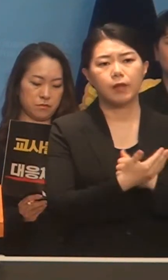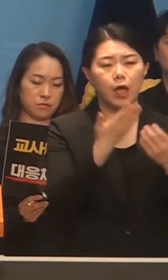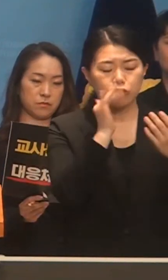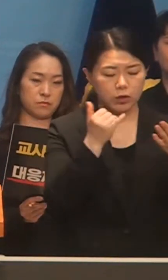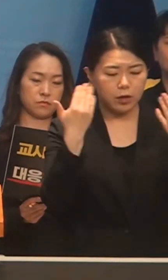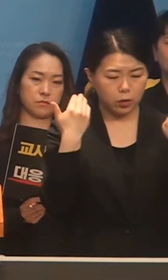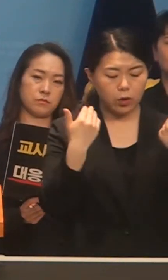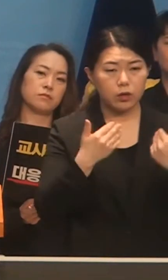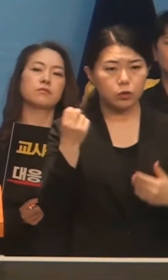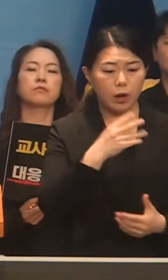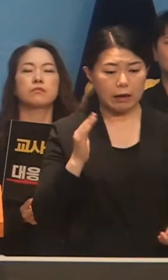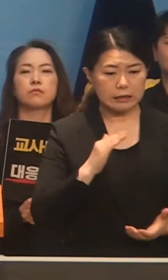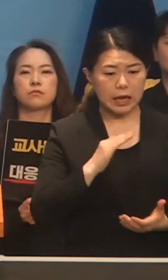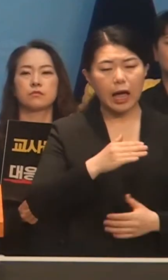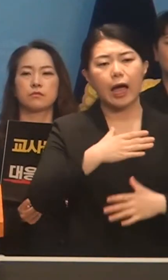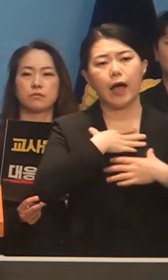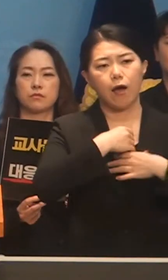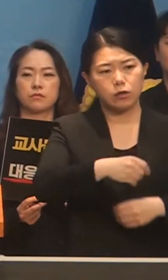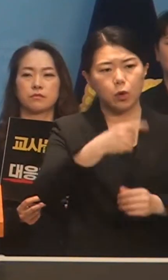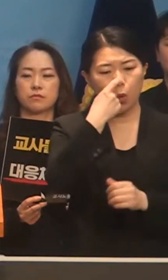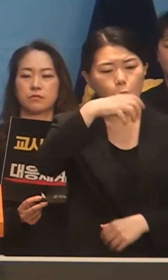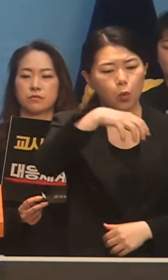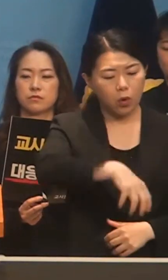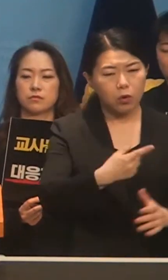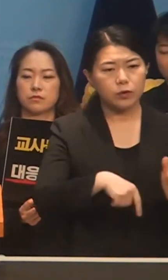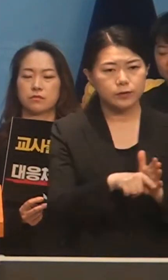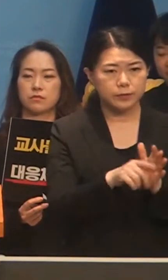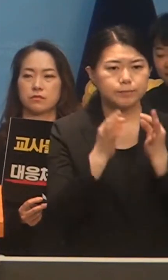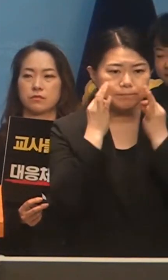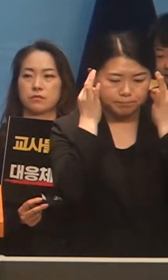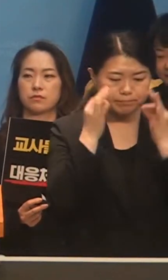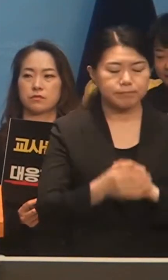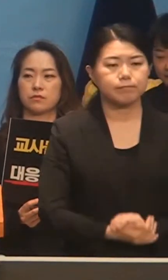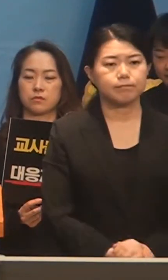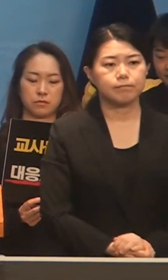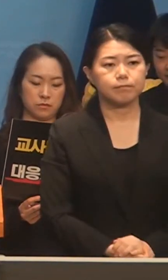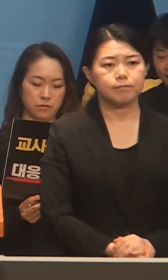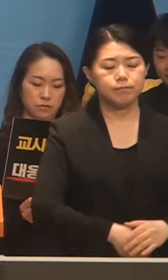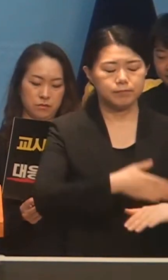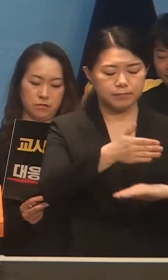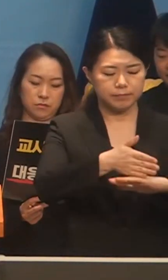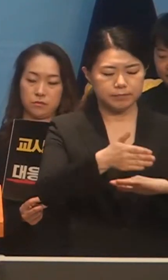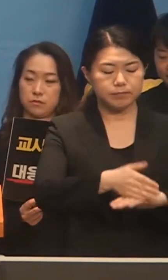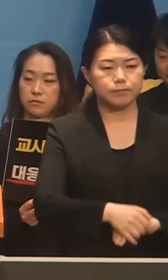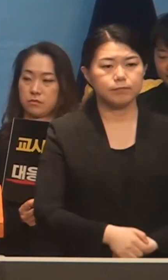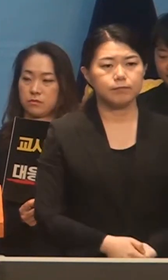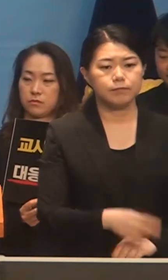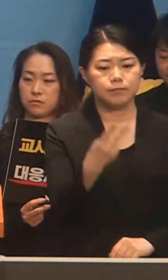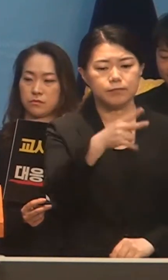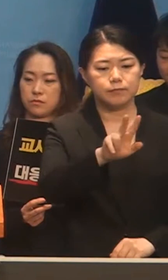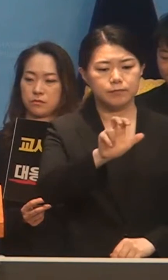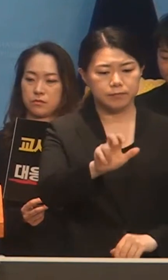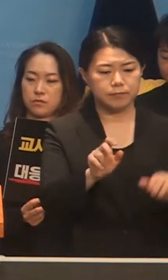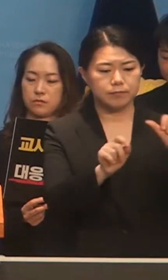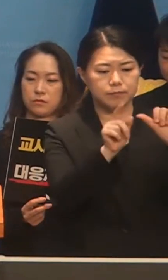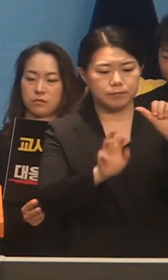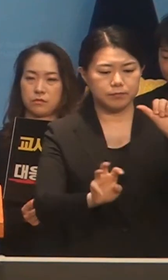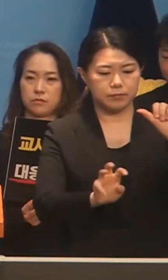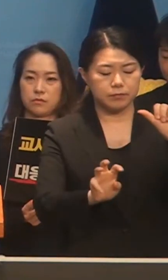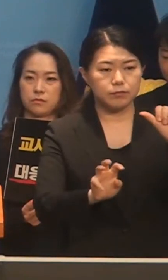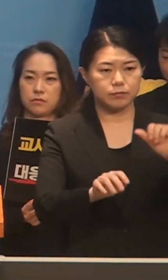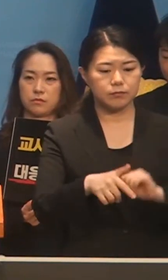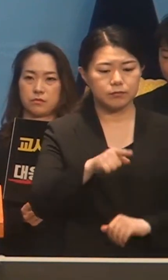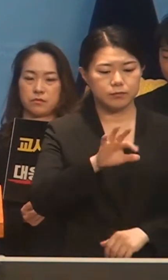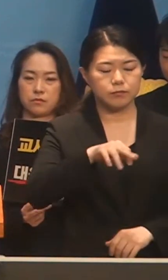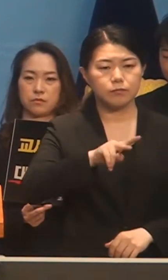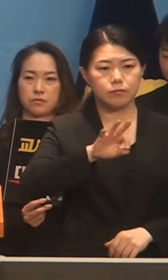아이들에게 안전한 배우터를 만드는데 모든 힘을 쏟겠습니다. 감사합니다. 2025년 5월 30일